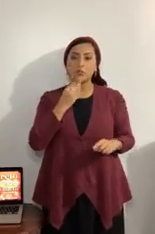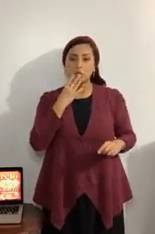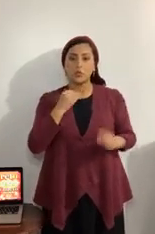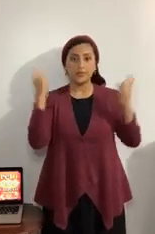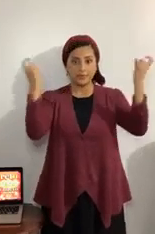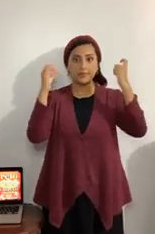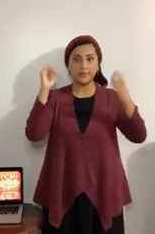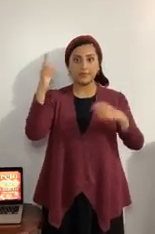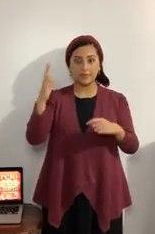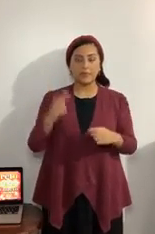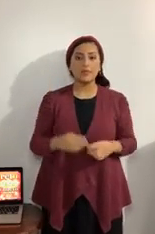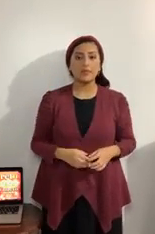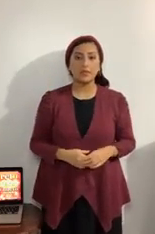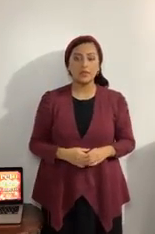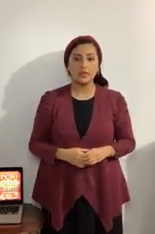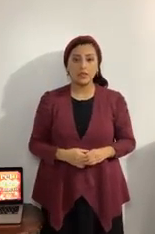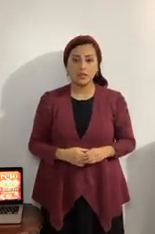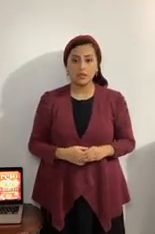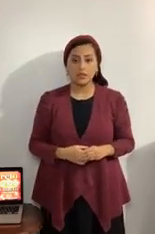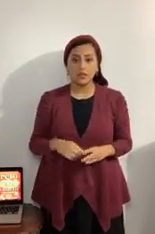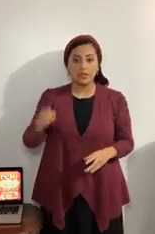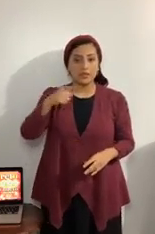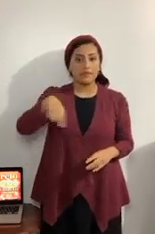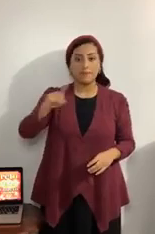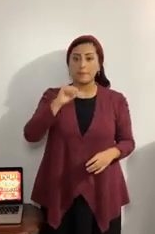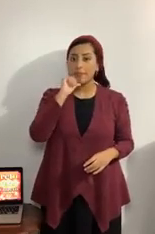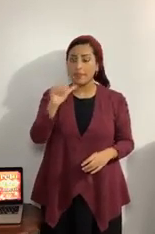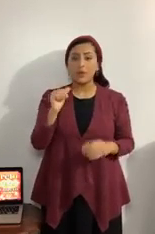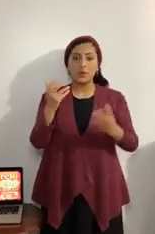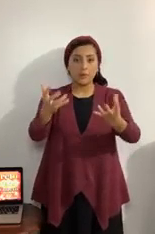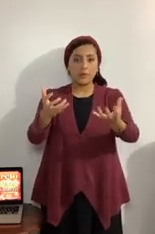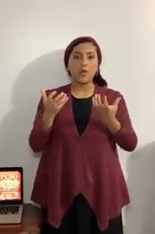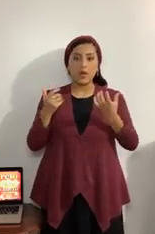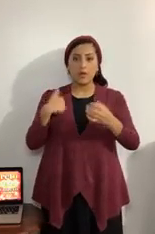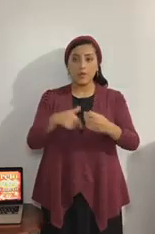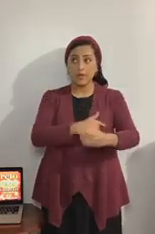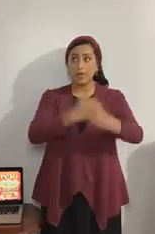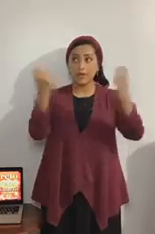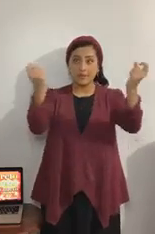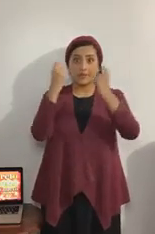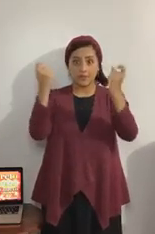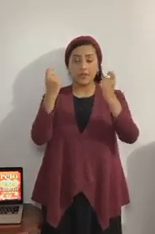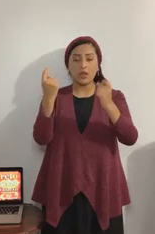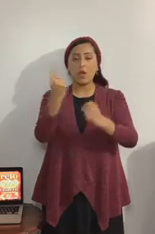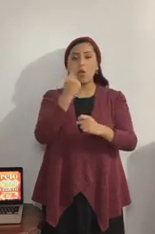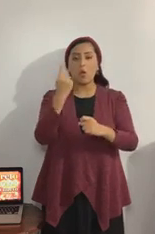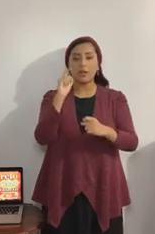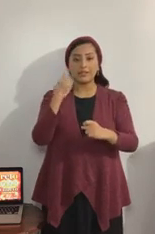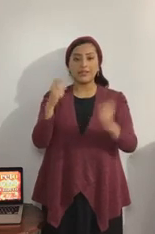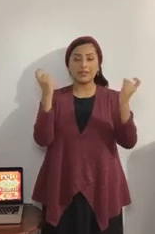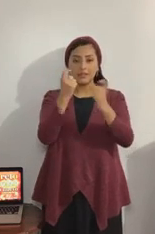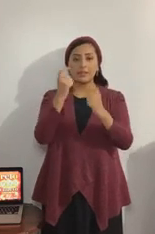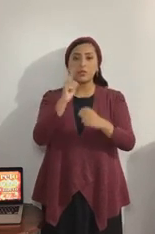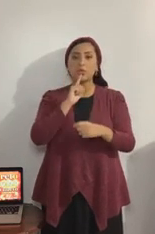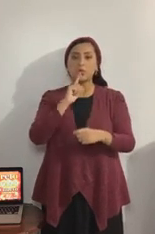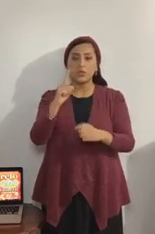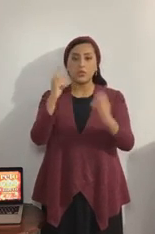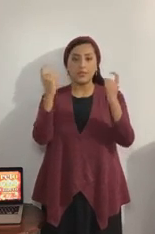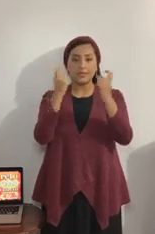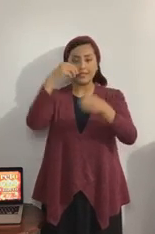Aleluya. Entonces Él no quiere que le hagamos fiesta más que celebremos sus fiestas de Levítico 23. Ahora vamos a